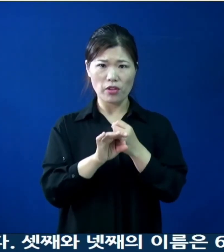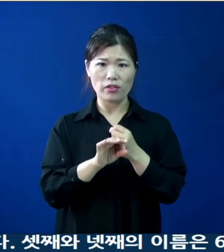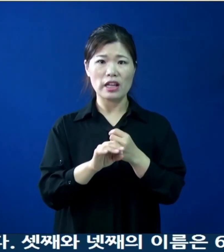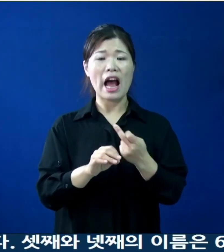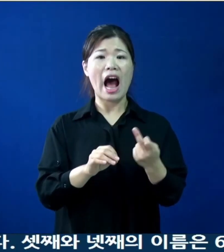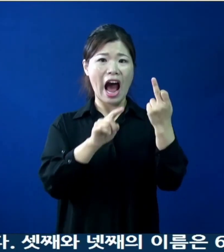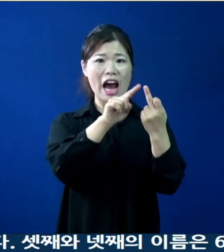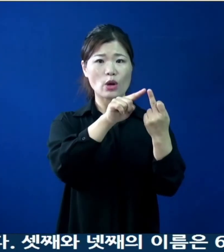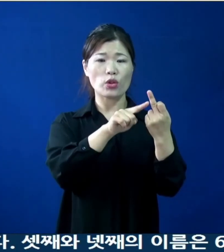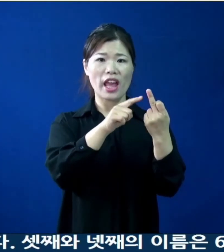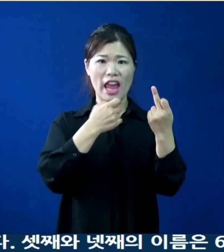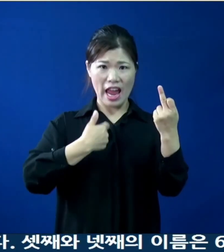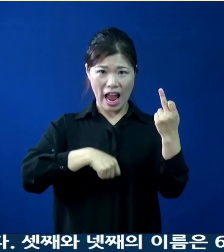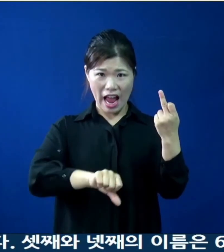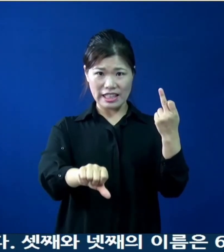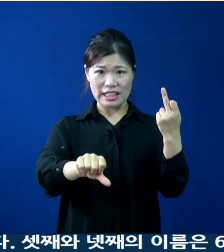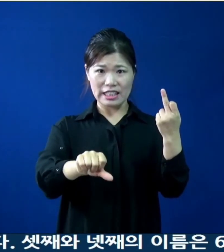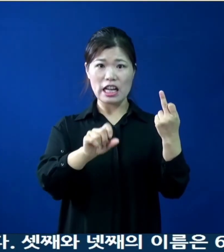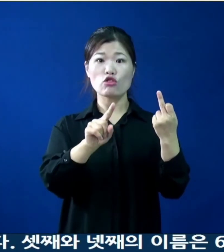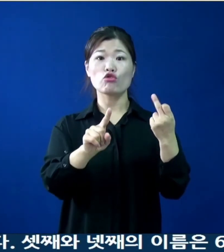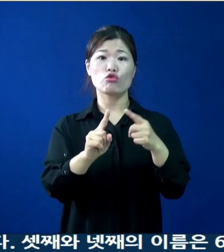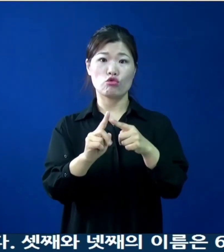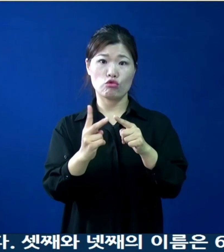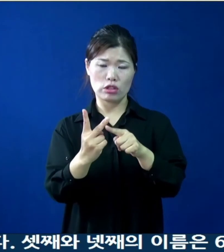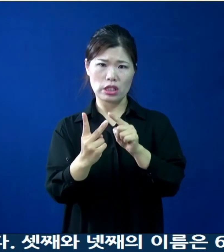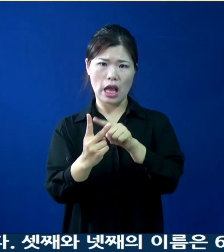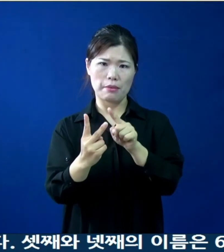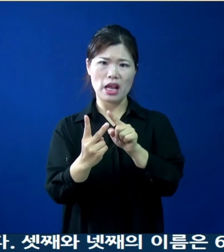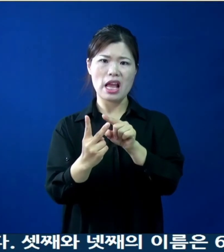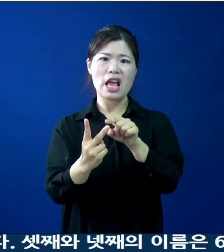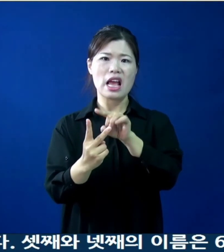아들 나답과 아비후가 각기